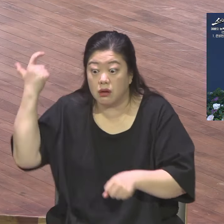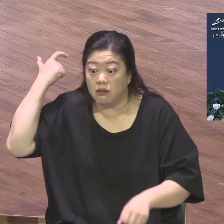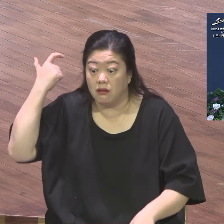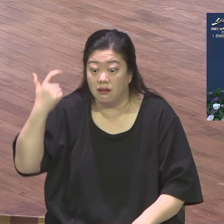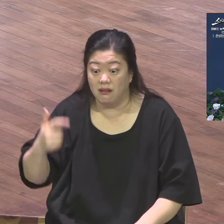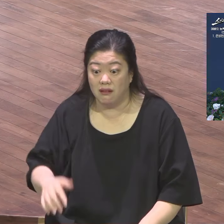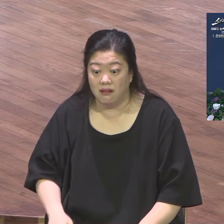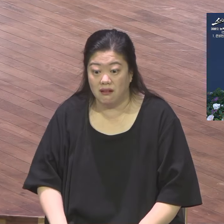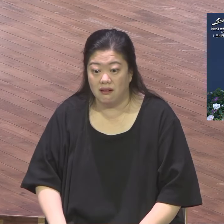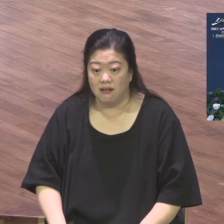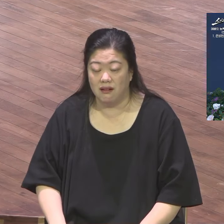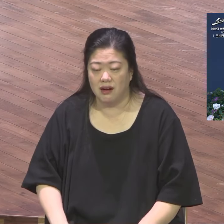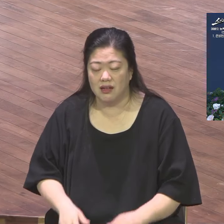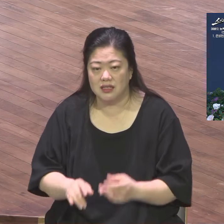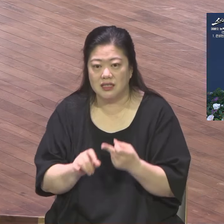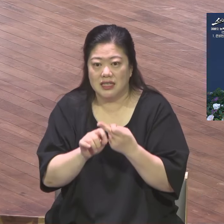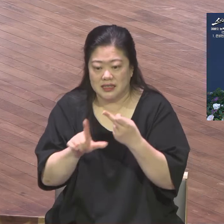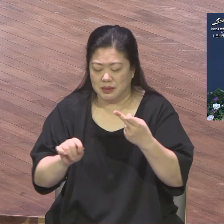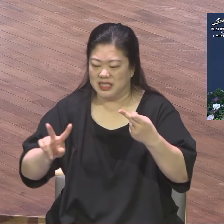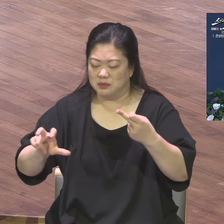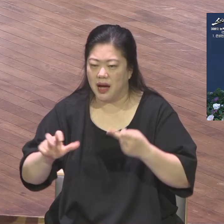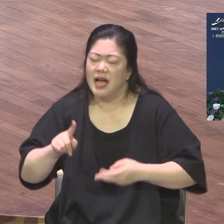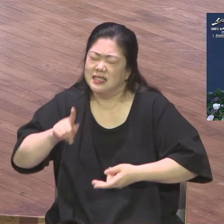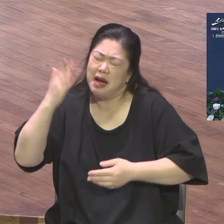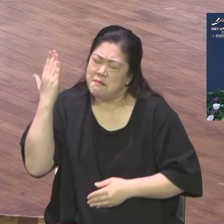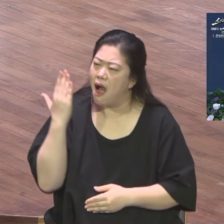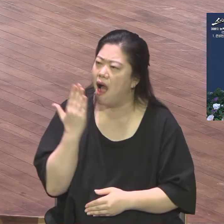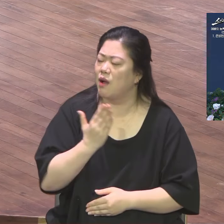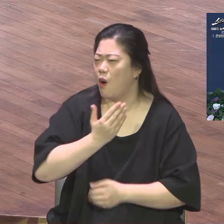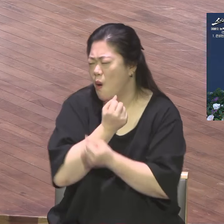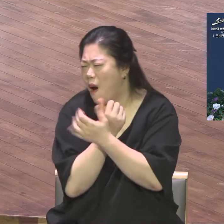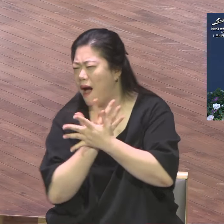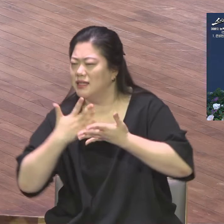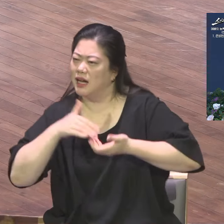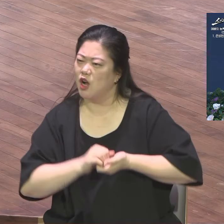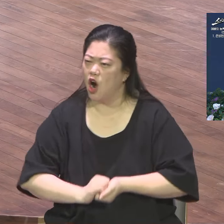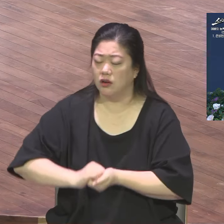성탄절 날 특송을 내가 할 때 그 멀고 헌한 방송 그거 다